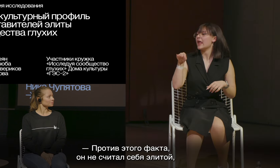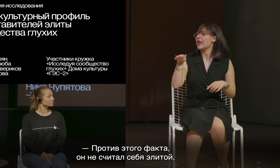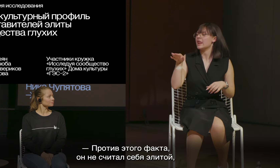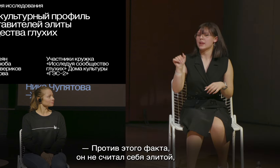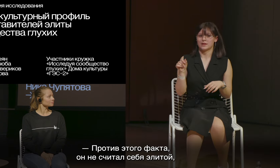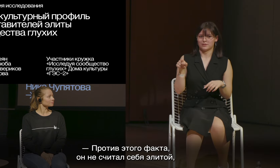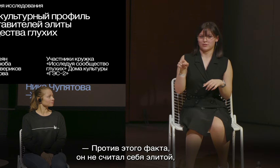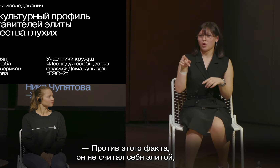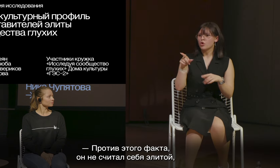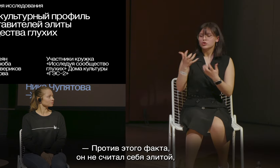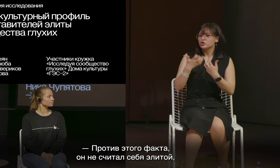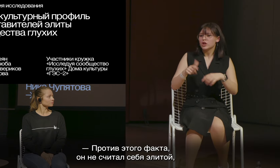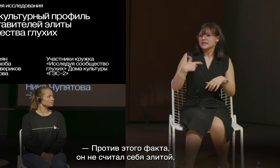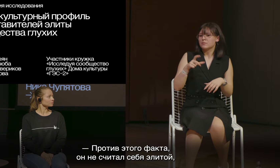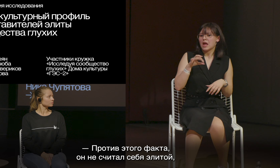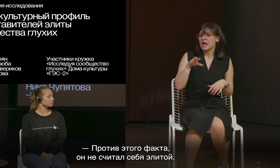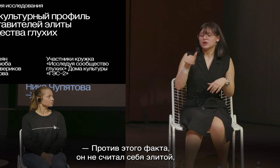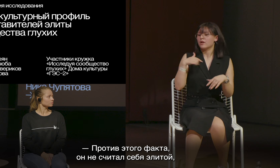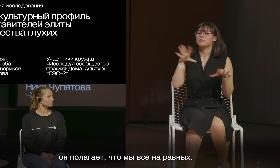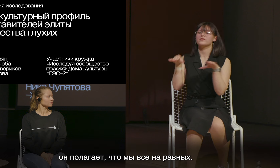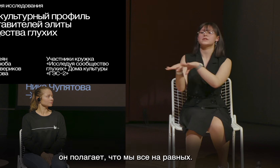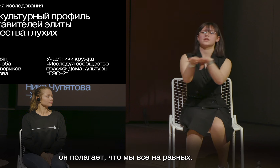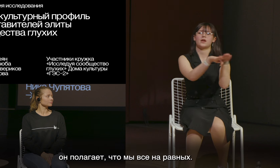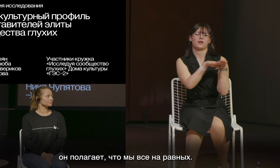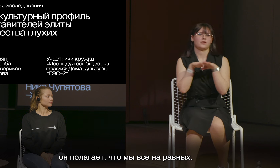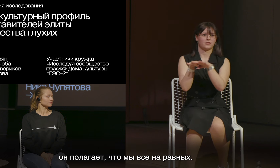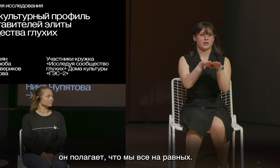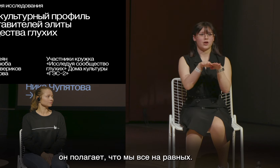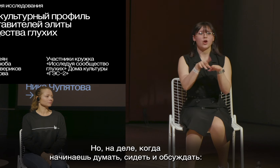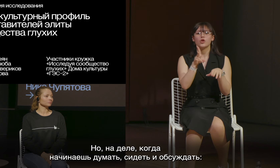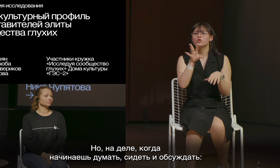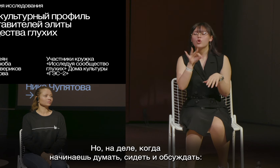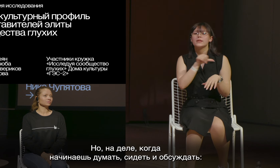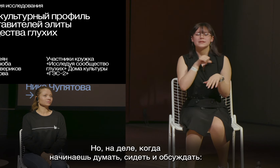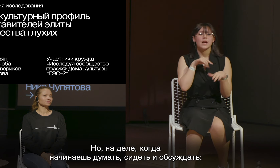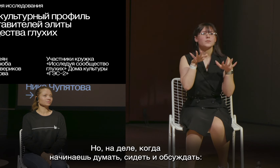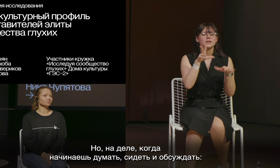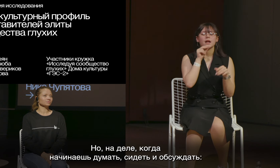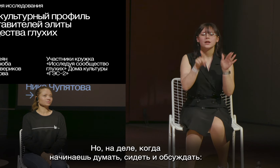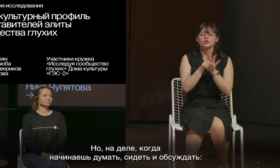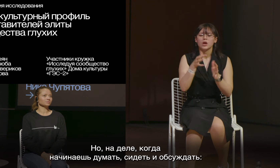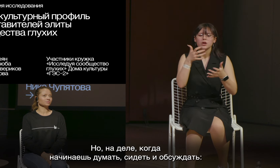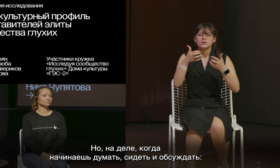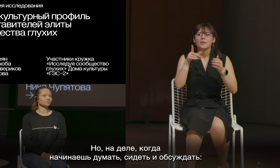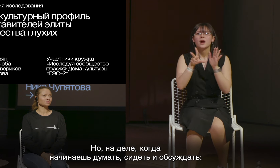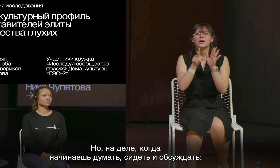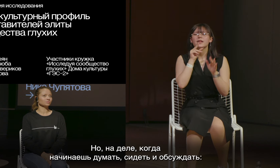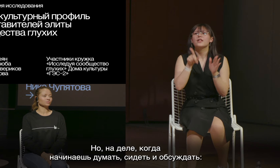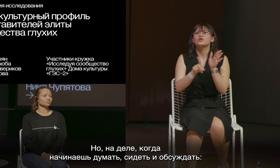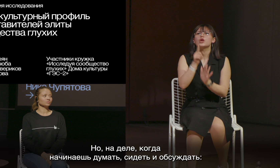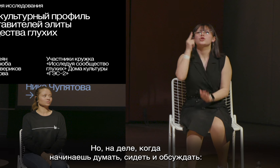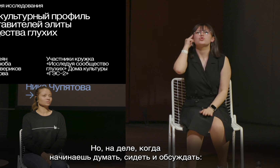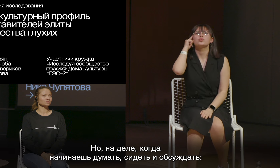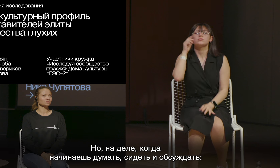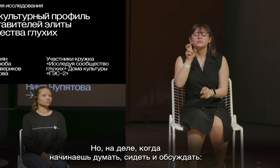Против чего? Против того, что он не считал себя элитой, он полагал, что он такой же член сообщества, как и все остальные. Но